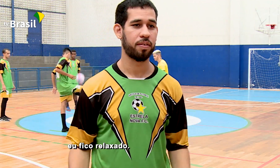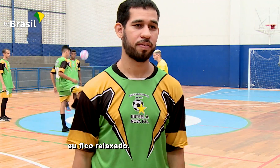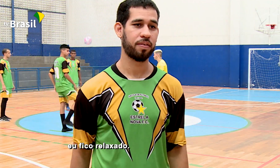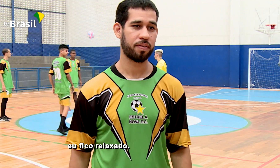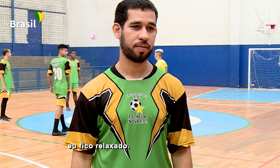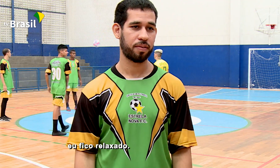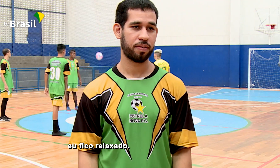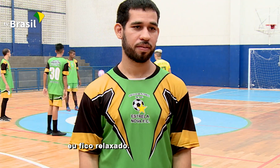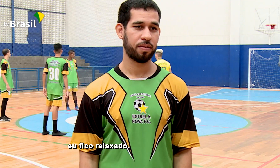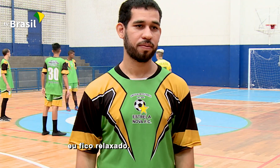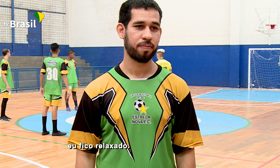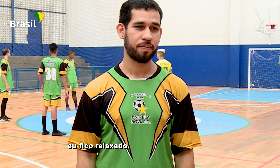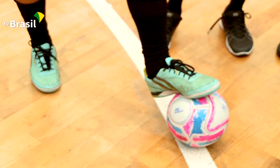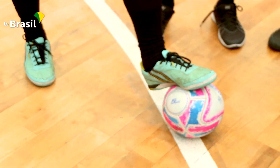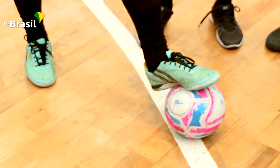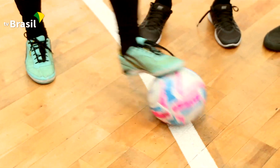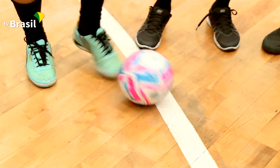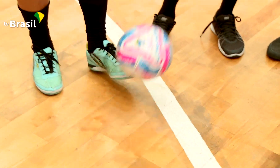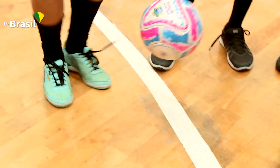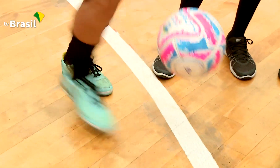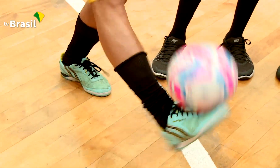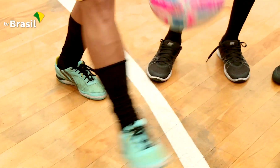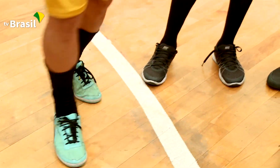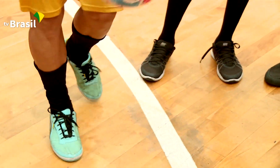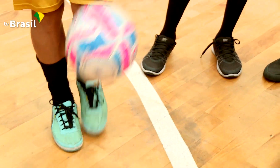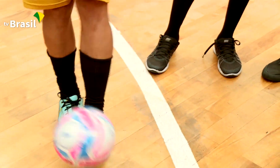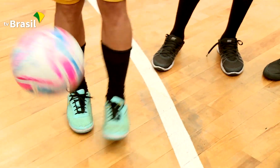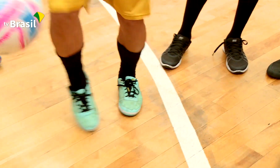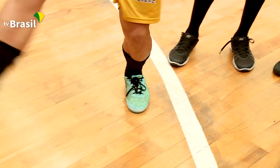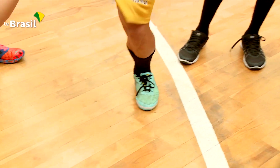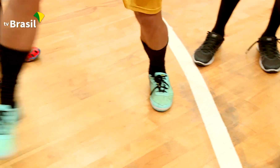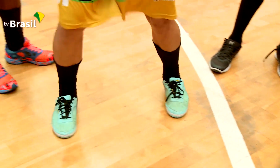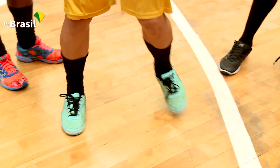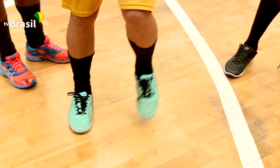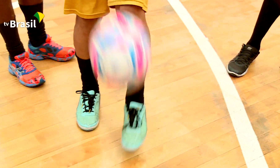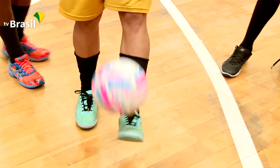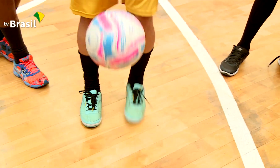fico relaxado. Um jogador de chuteira verde água faz embaixadinhas.